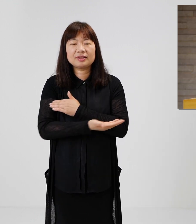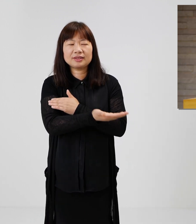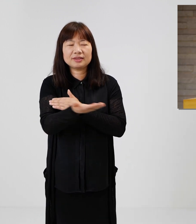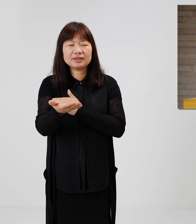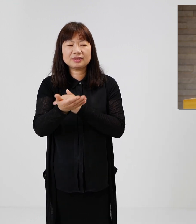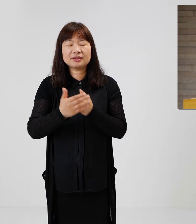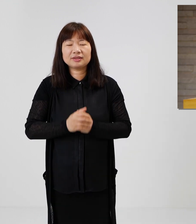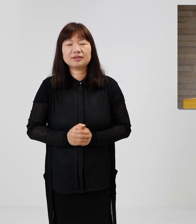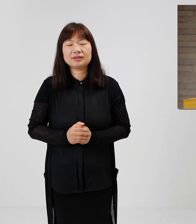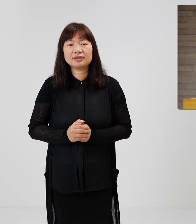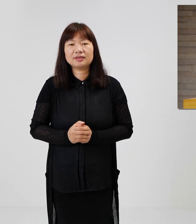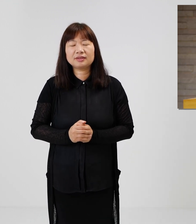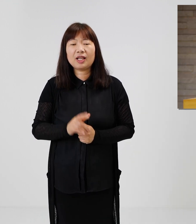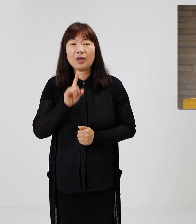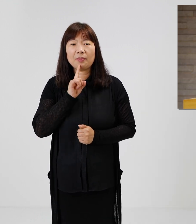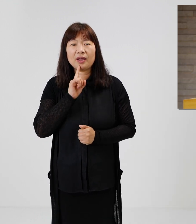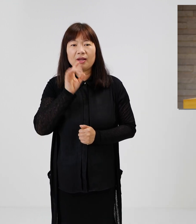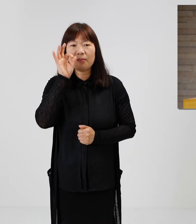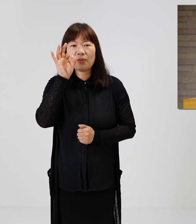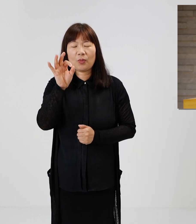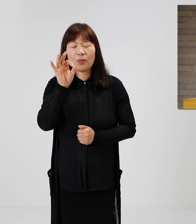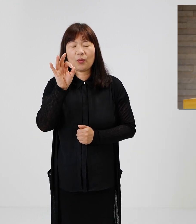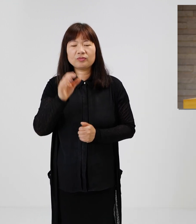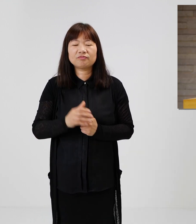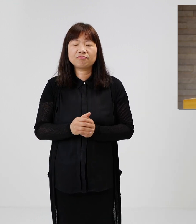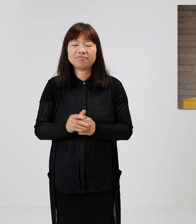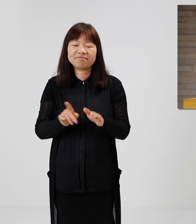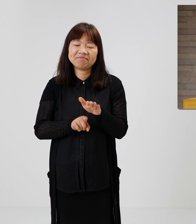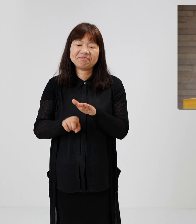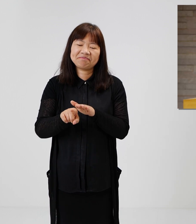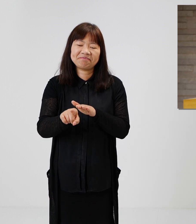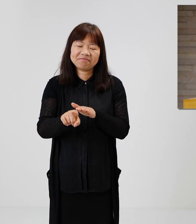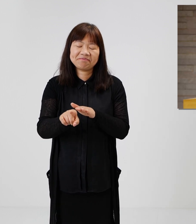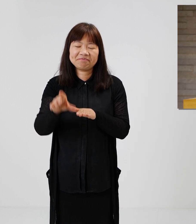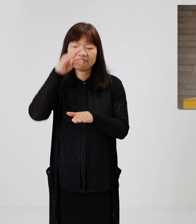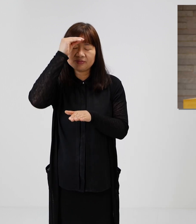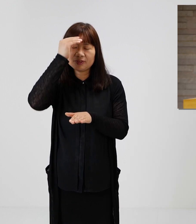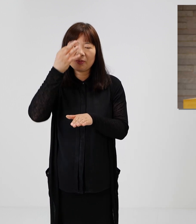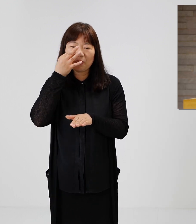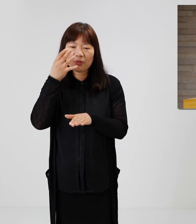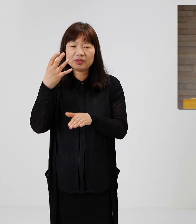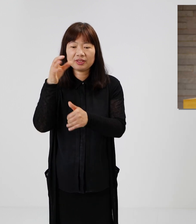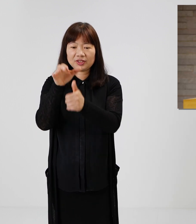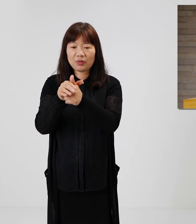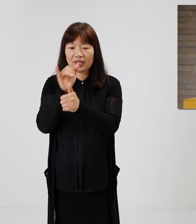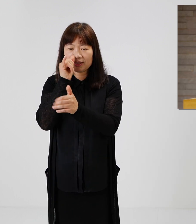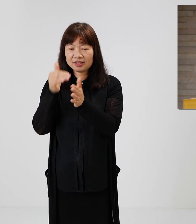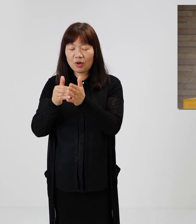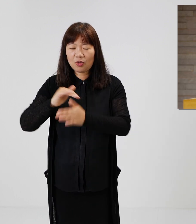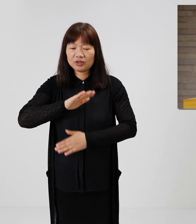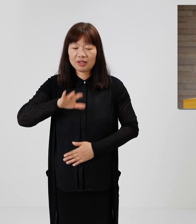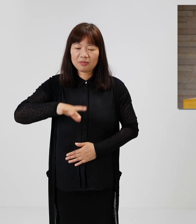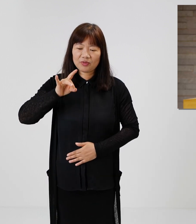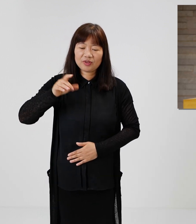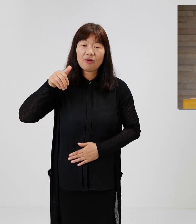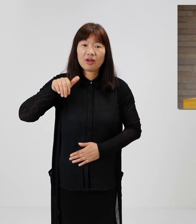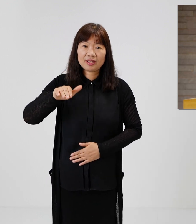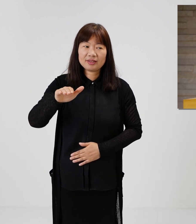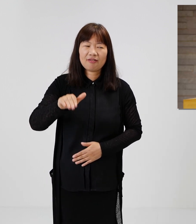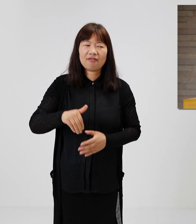그들이 말하자면 선봉대 역할을 한 겁니다. 우리가 먼저 가자. 우리가 먼저 가서